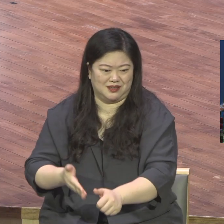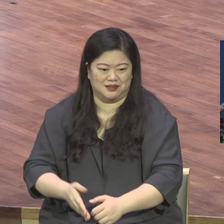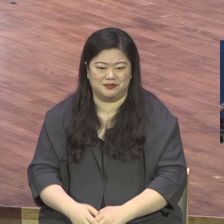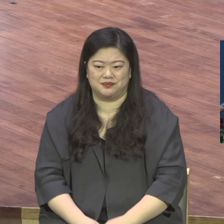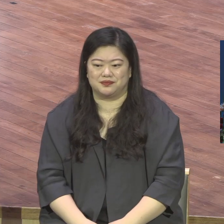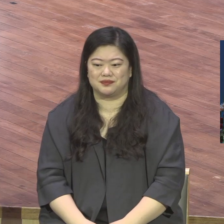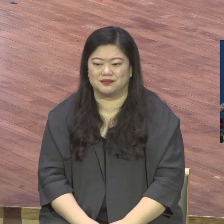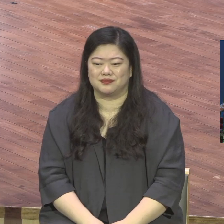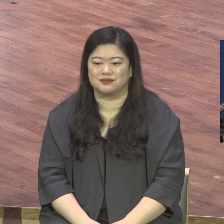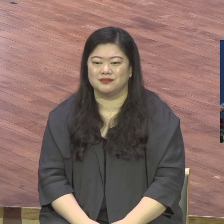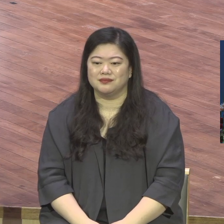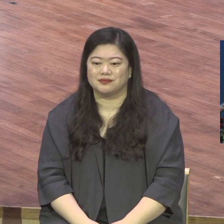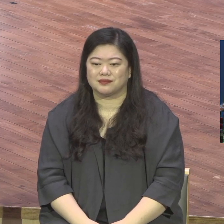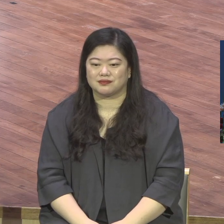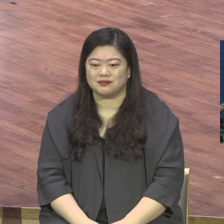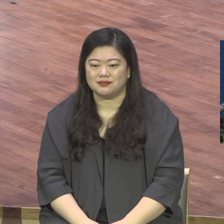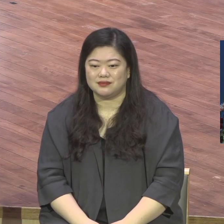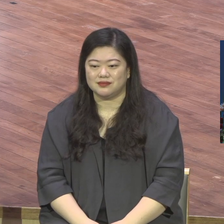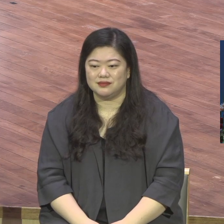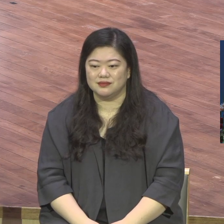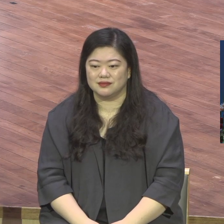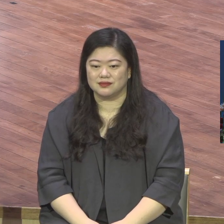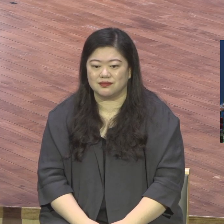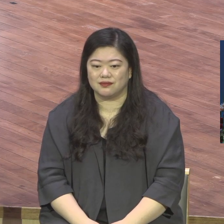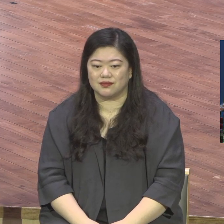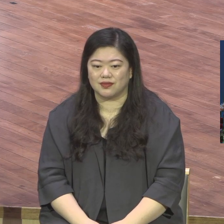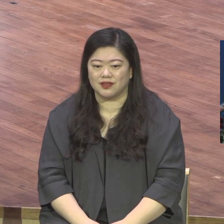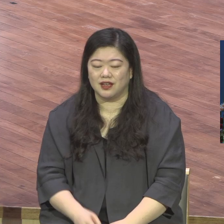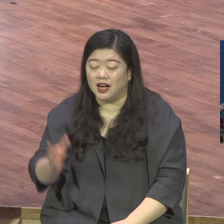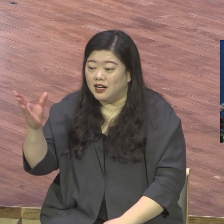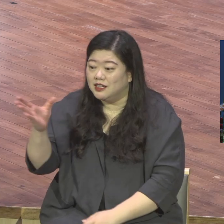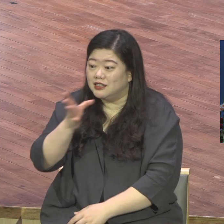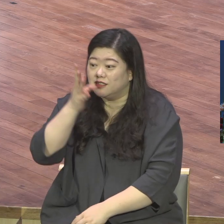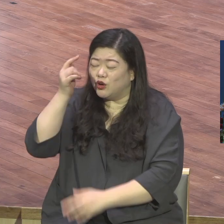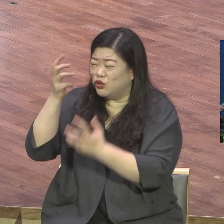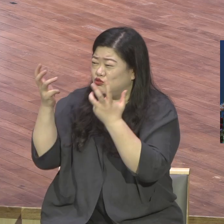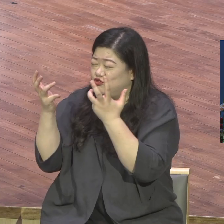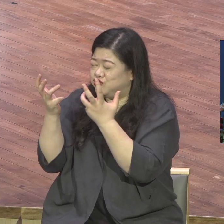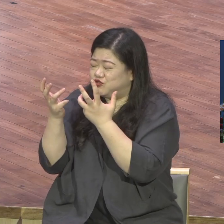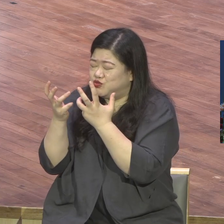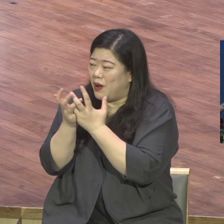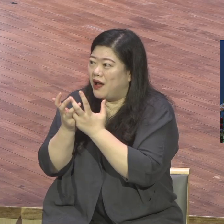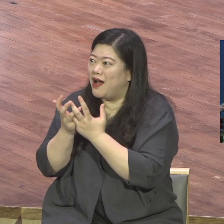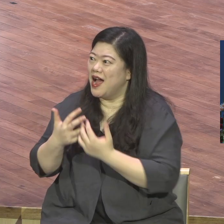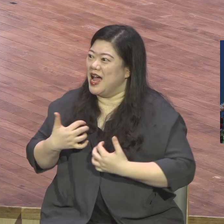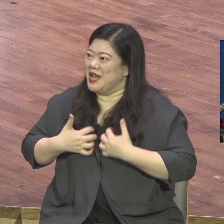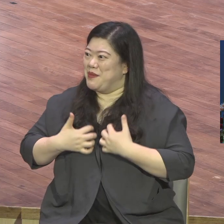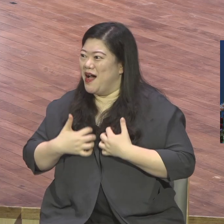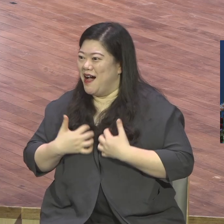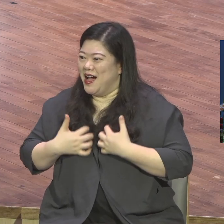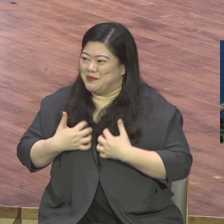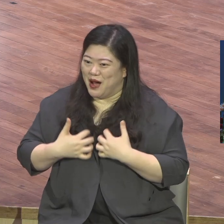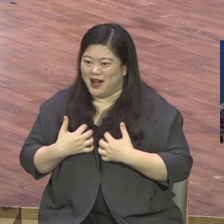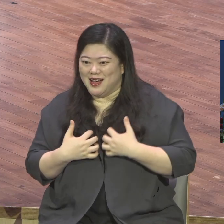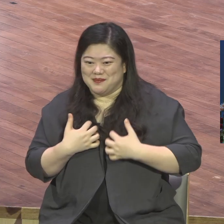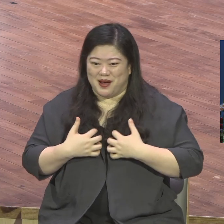여러분 속에 이 성령의 불덩이가 있는데 이것이 드러난 날이 오늘이 되기